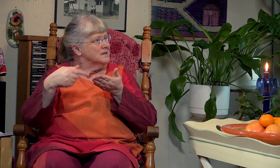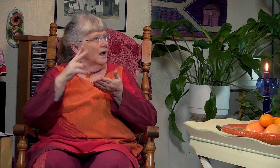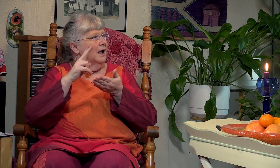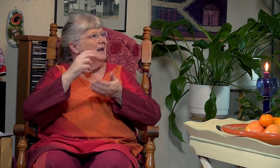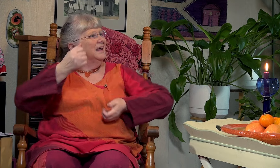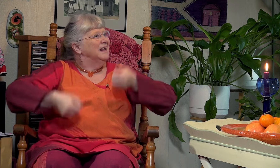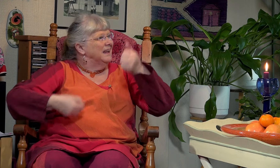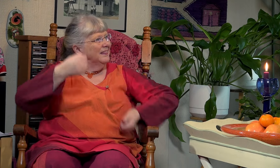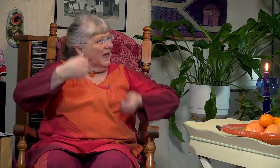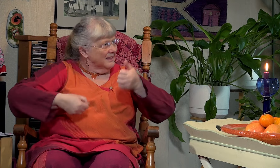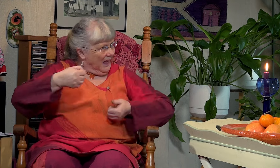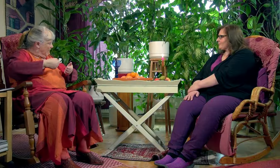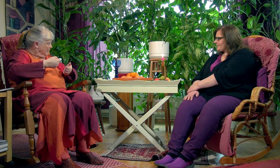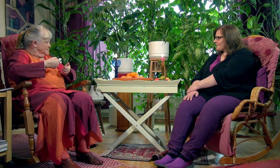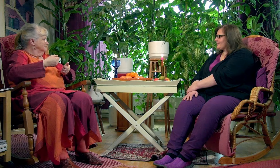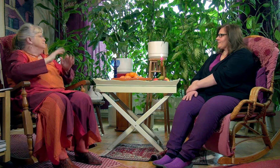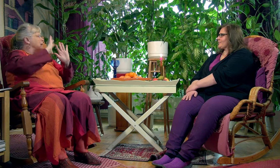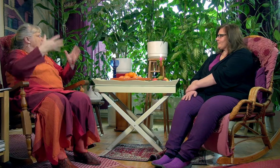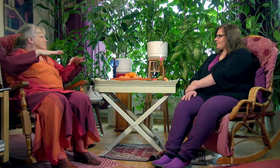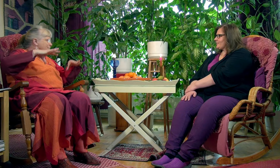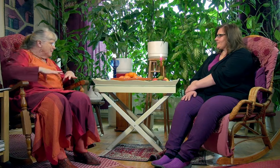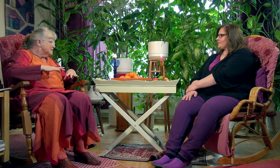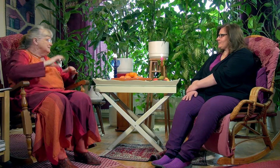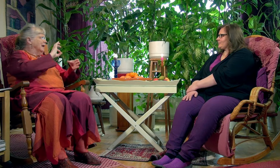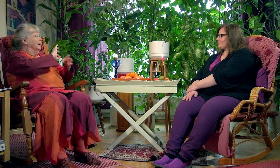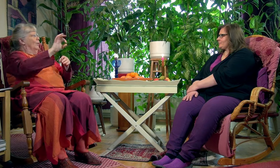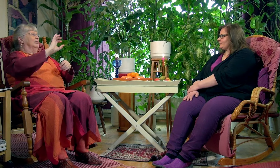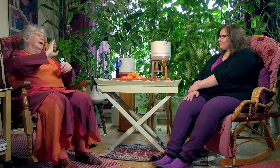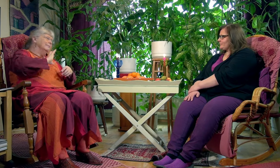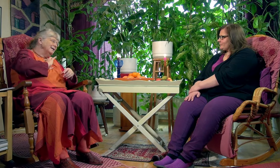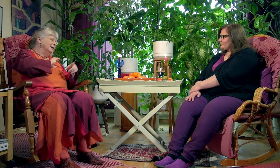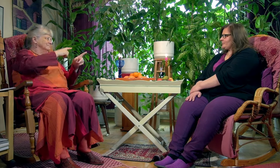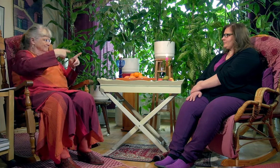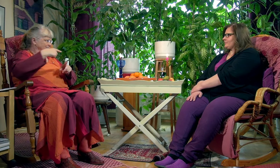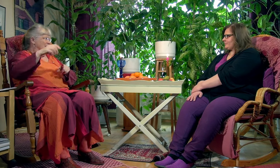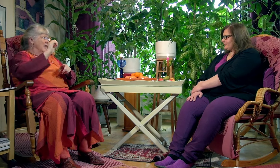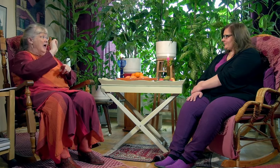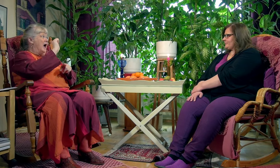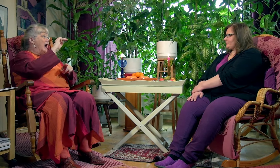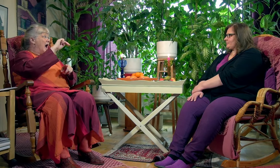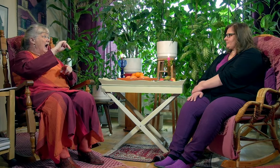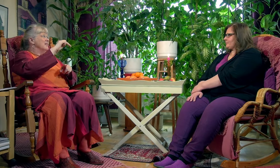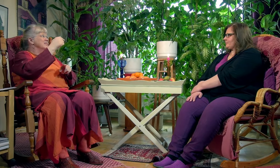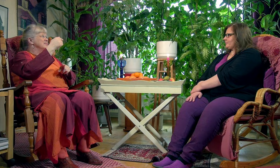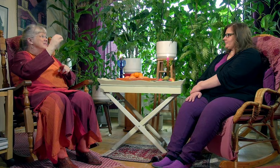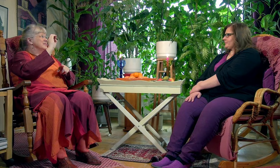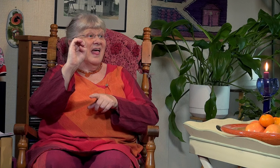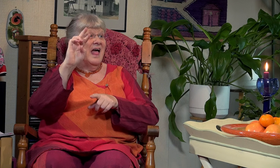Ja enoni on myös kuuluisa hiihtäjä. Hän on myös ollut maailmanmestari ja kultamitalisti.